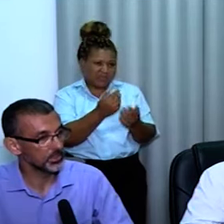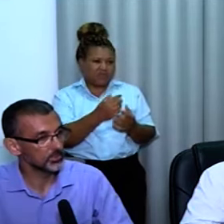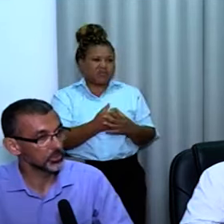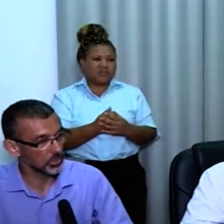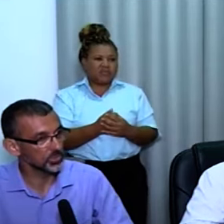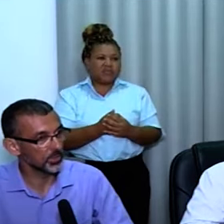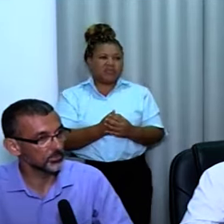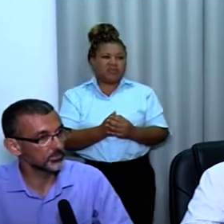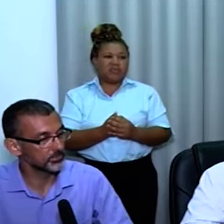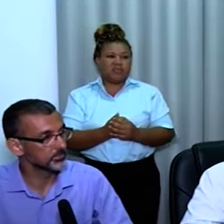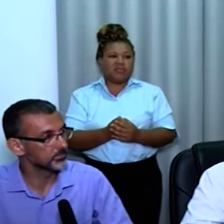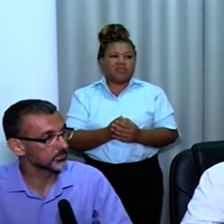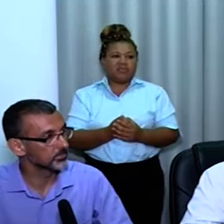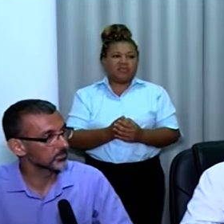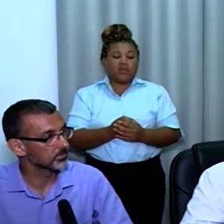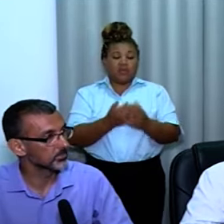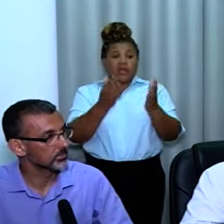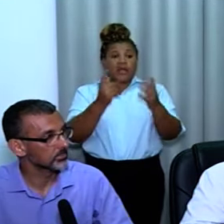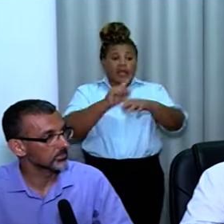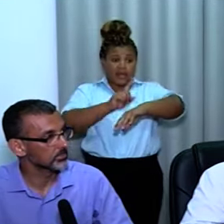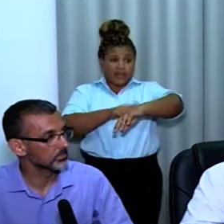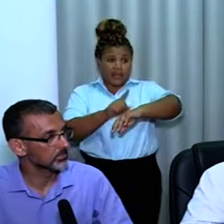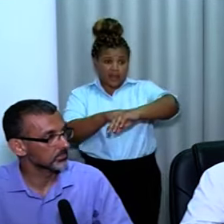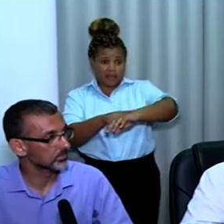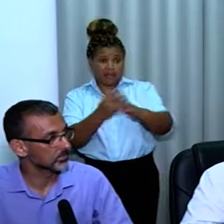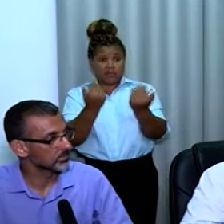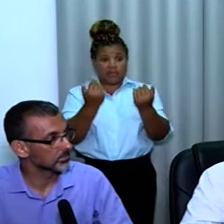L'après-midi. Aujourd'hui même.